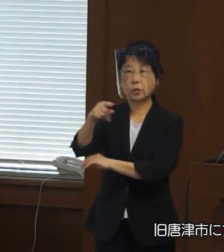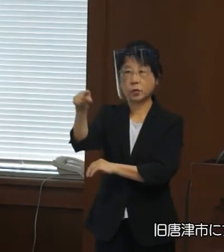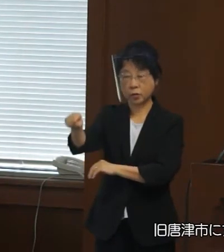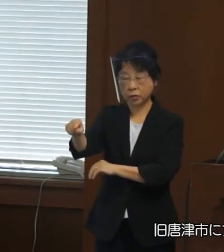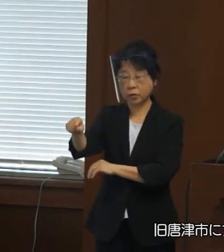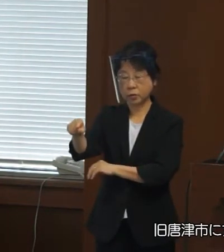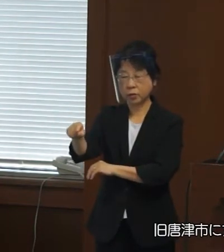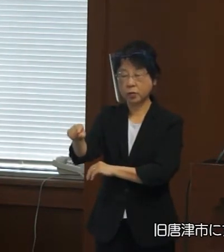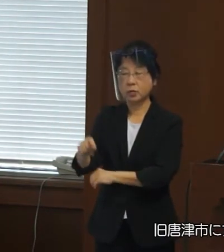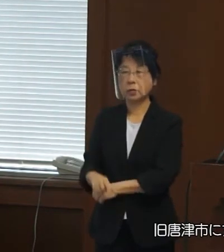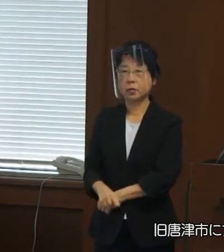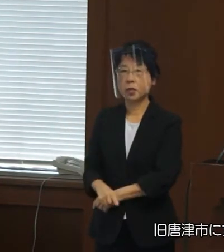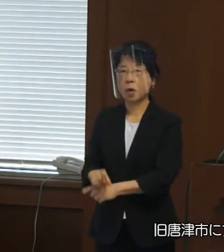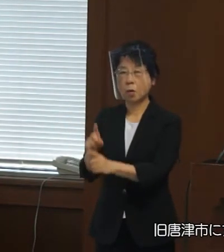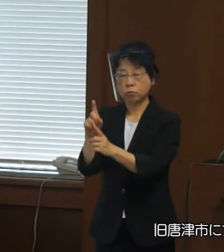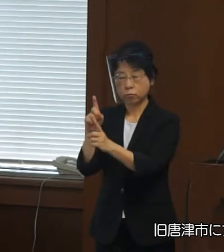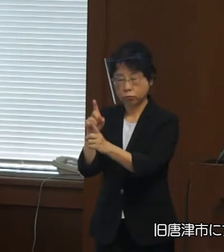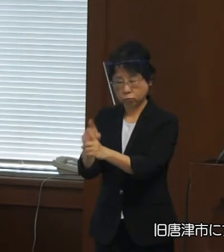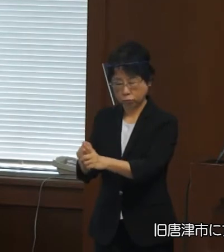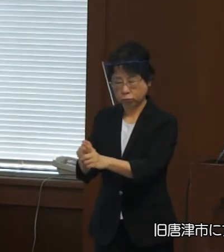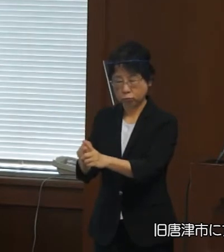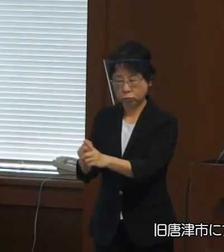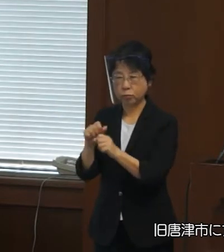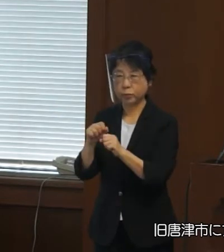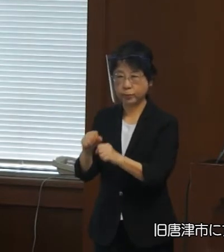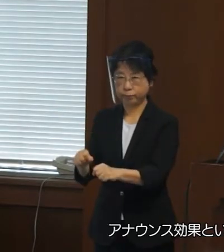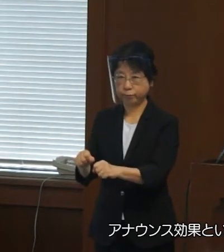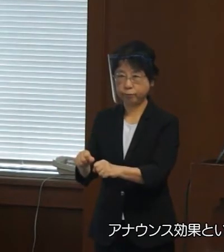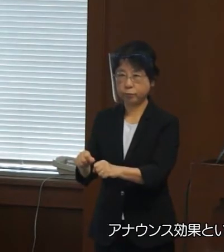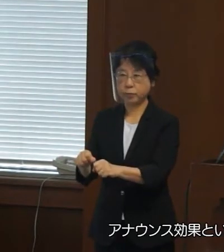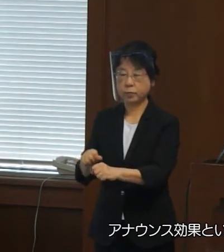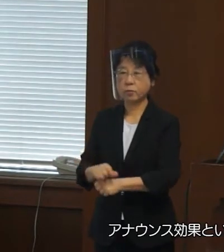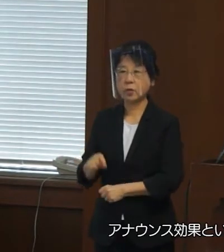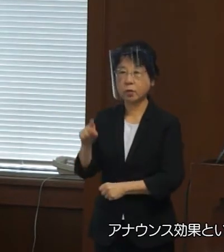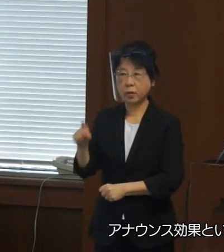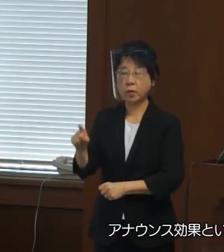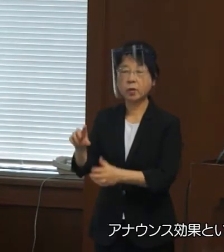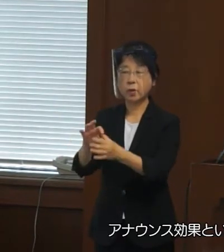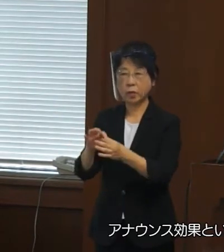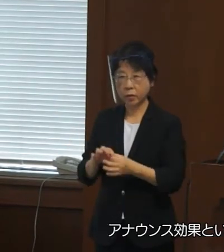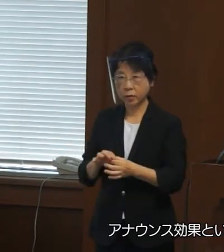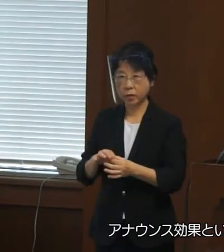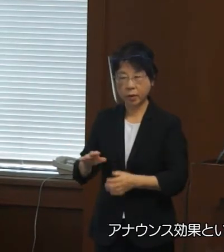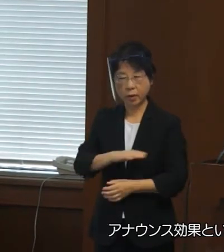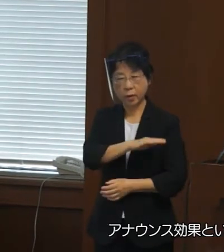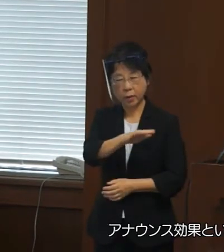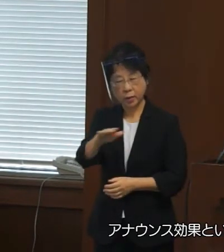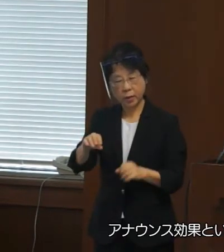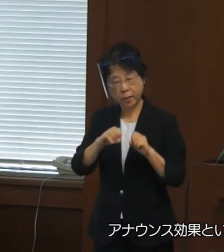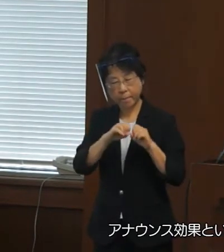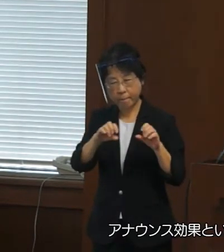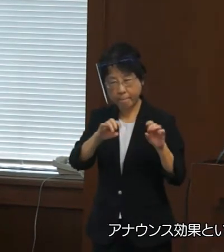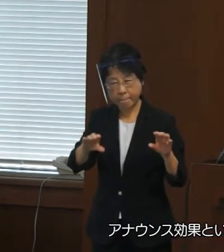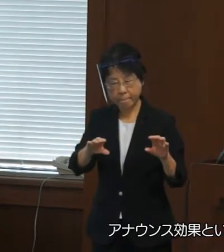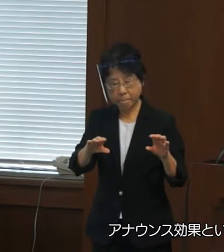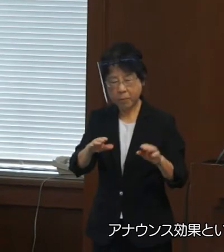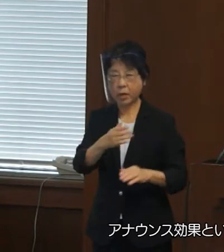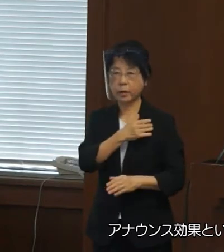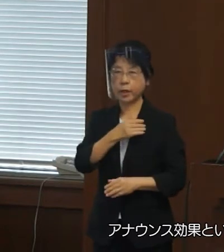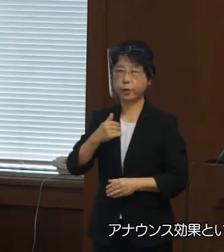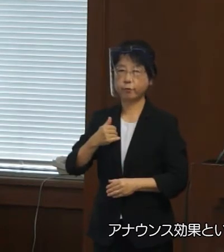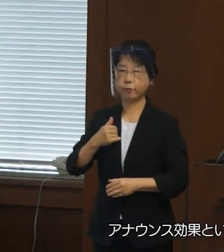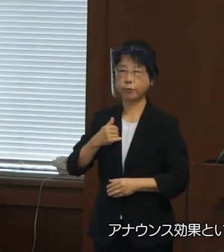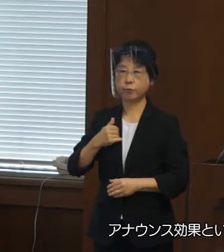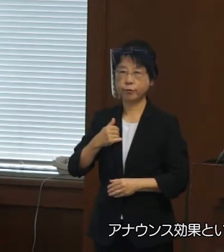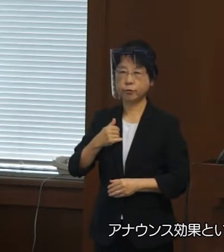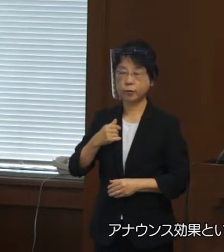にすることによってこのアナウンス効果ということもですね大きく影響